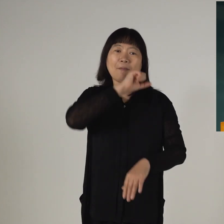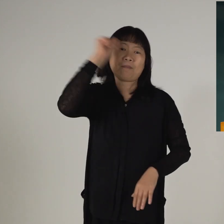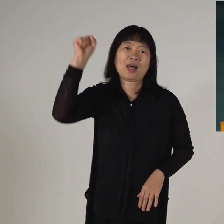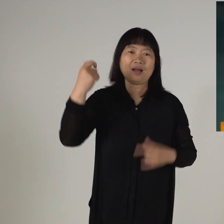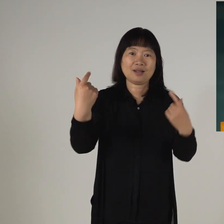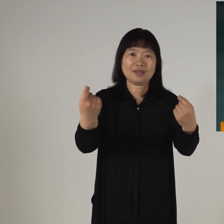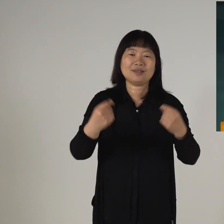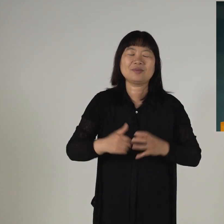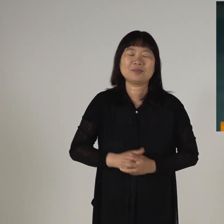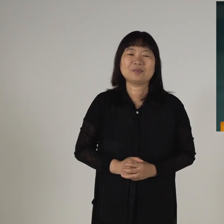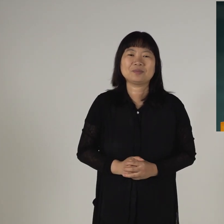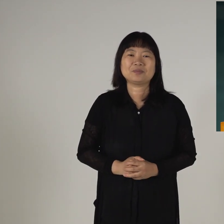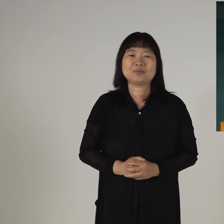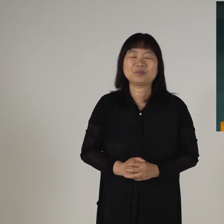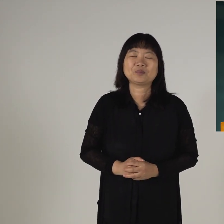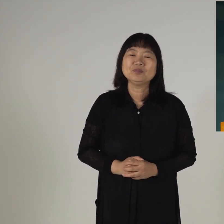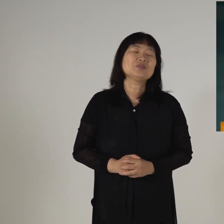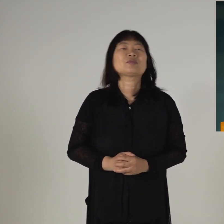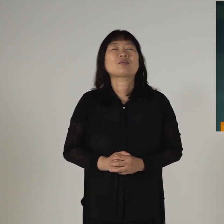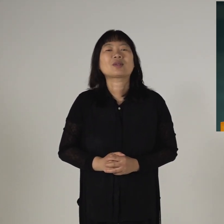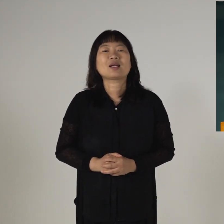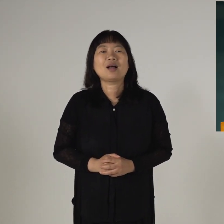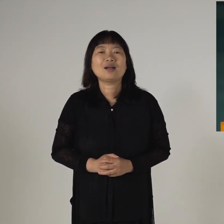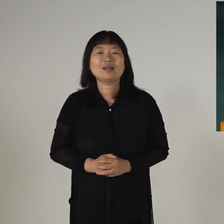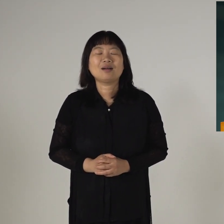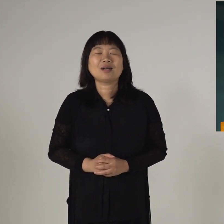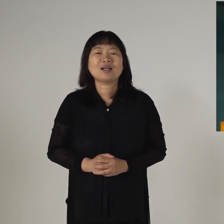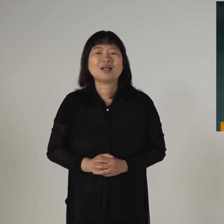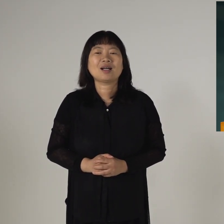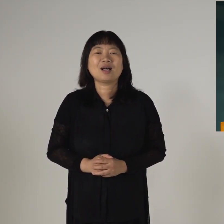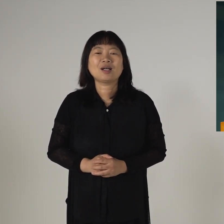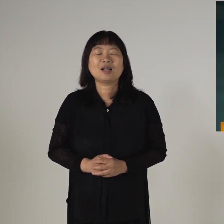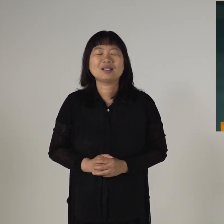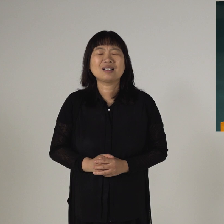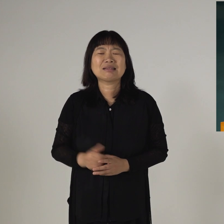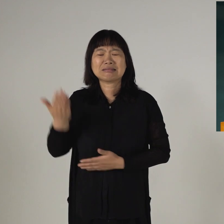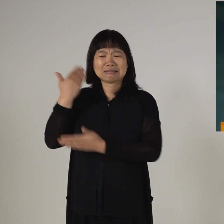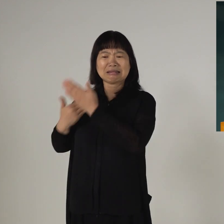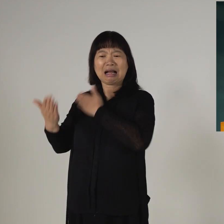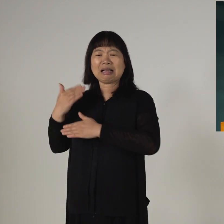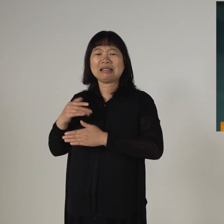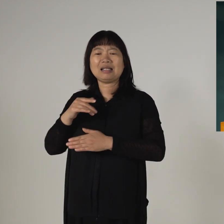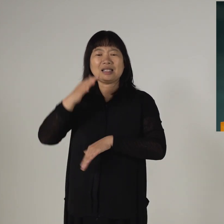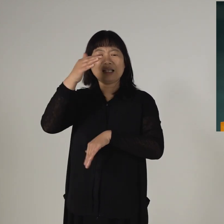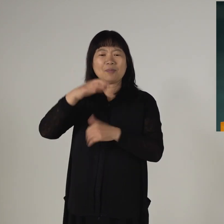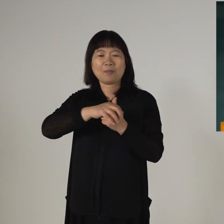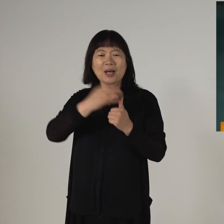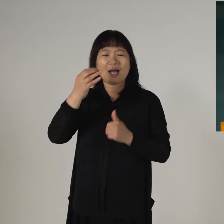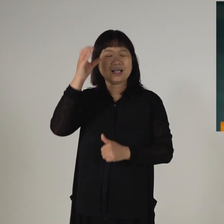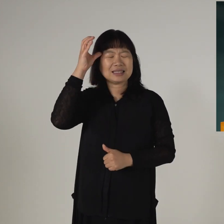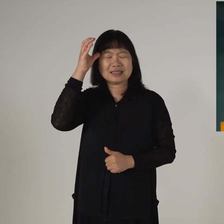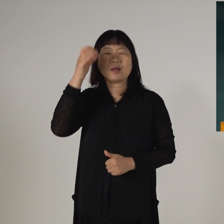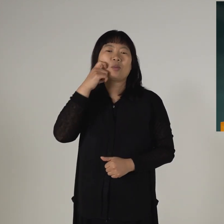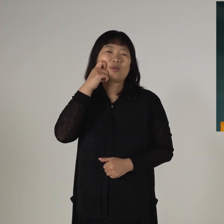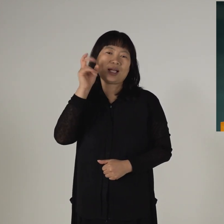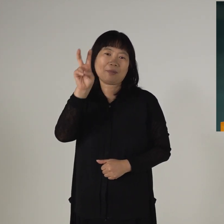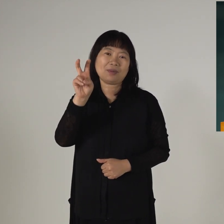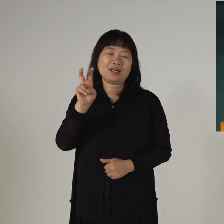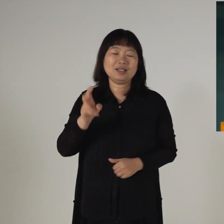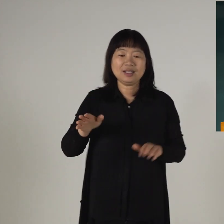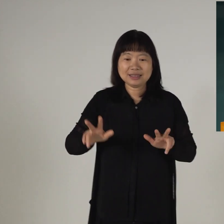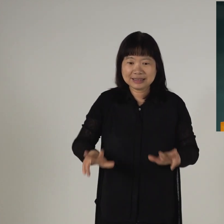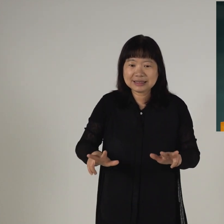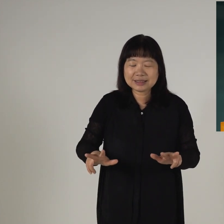그때 당시에는 그들이 그런 결과를 기대했겠어요? 이 제자들도 지금 여기서